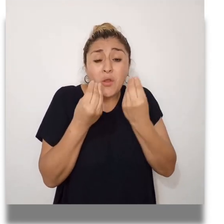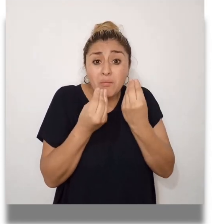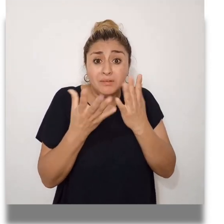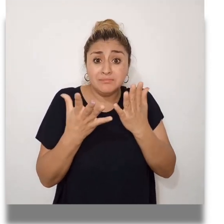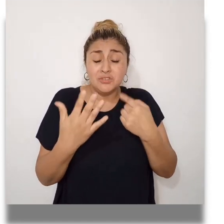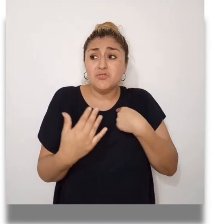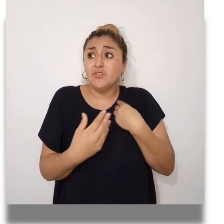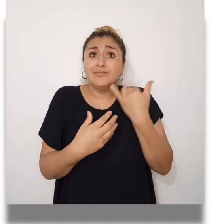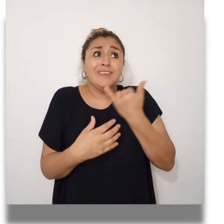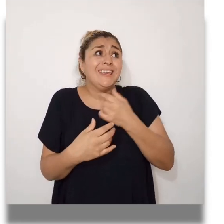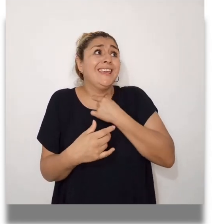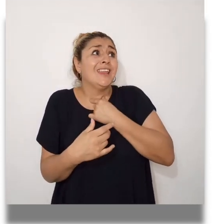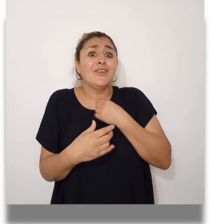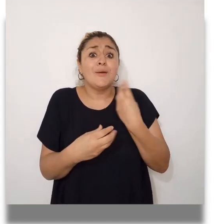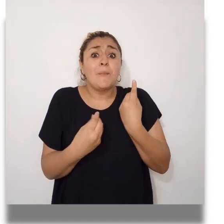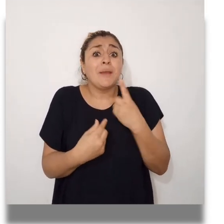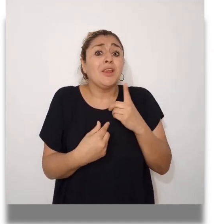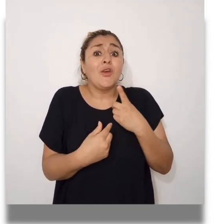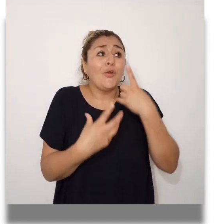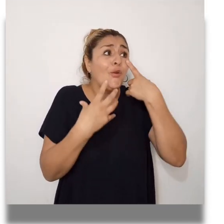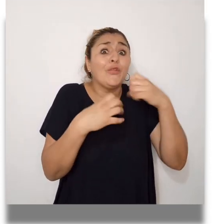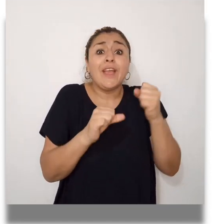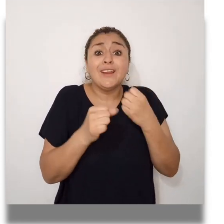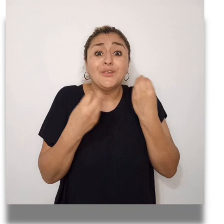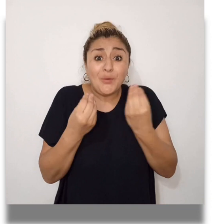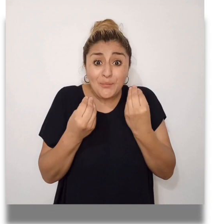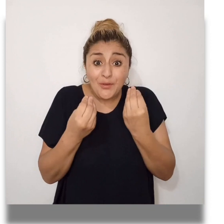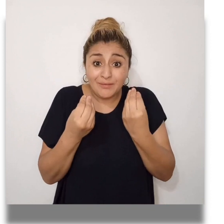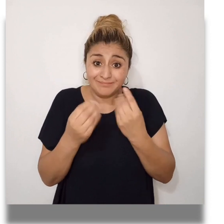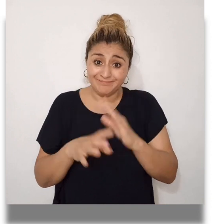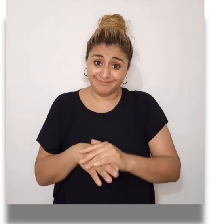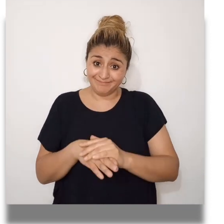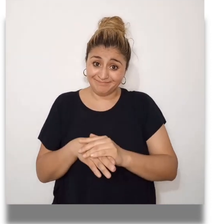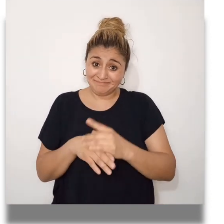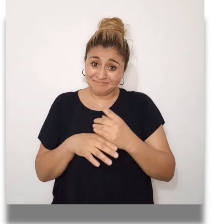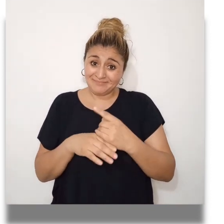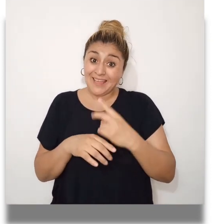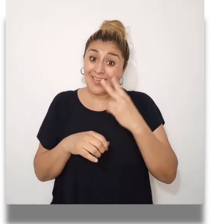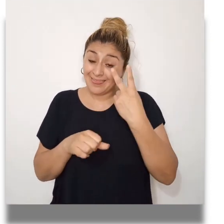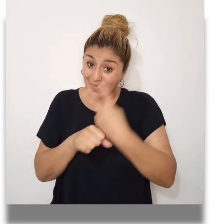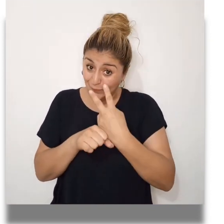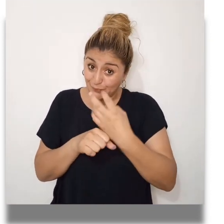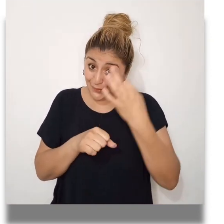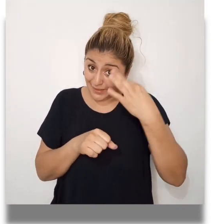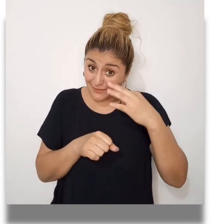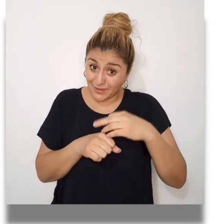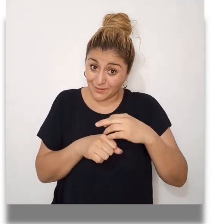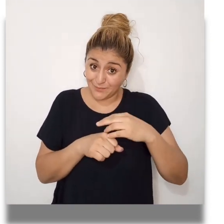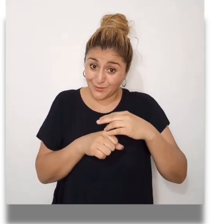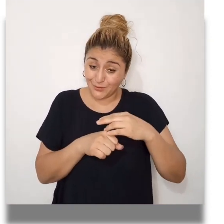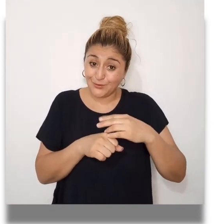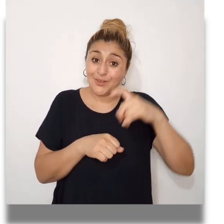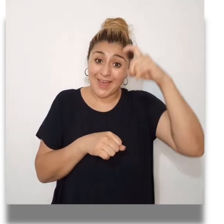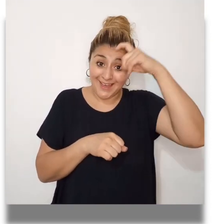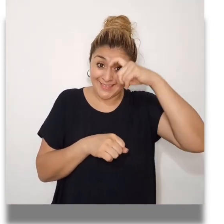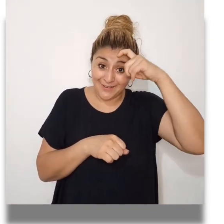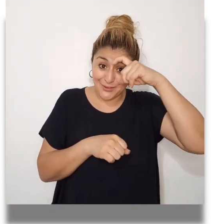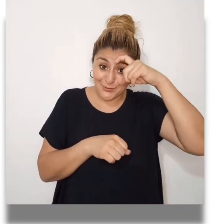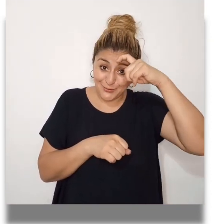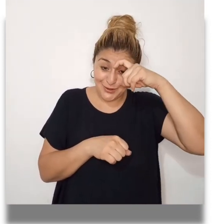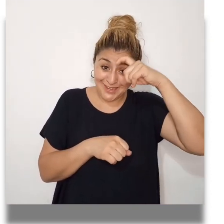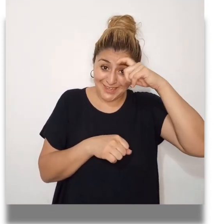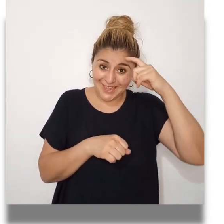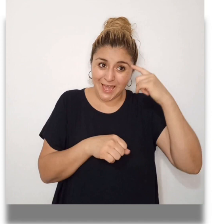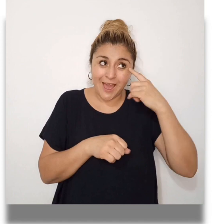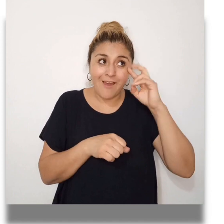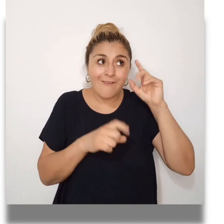faut rendre l'oreille attentive à la sagesse. Hay que prestar atención a la sabiduría. Il faut